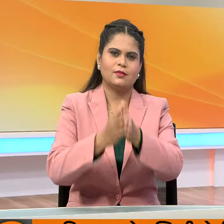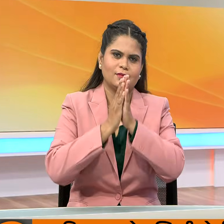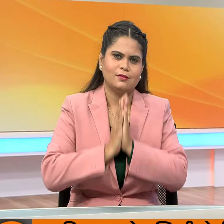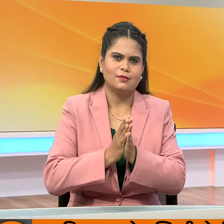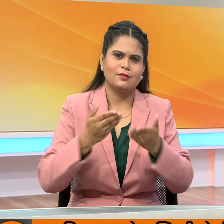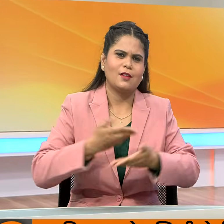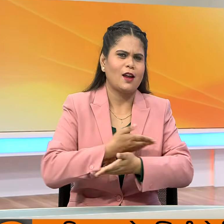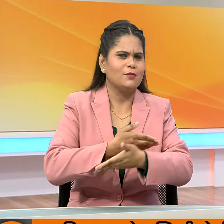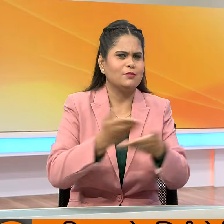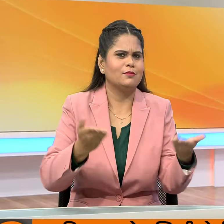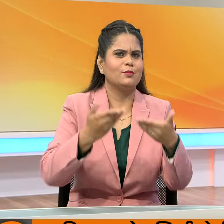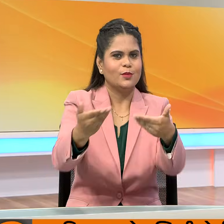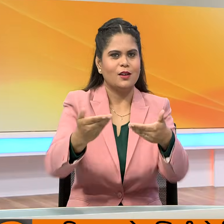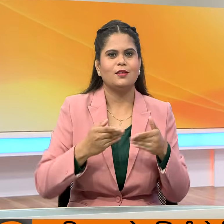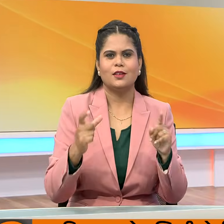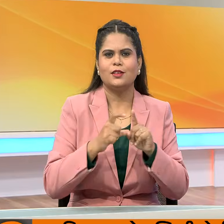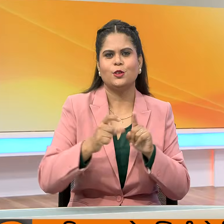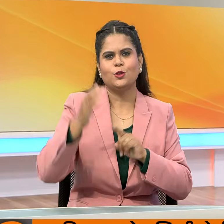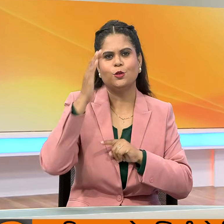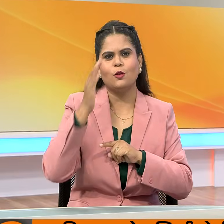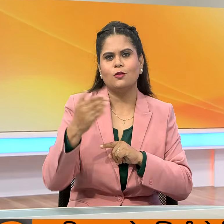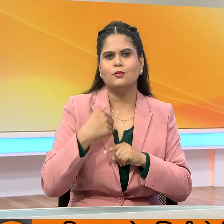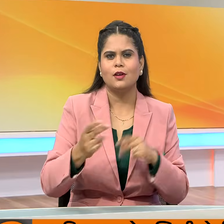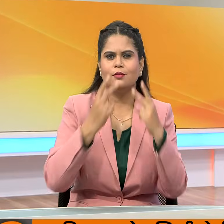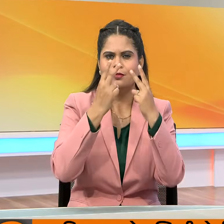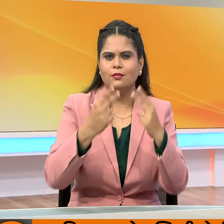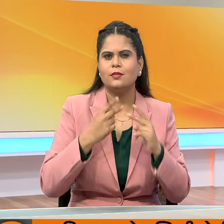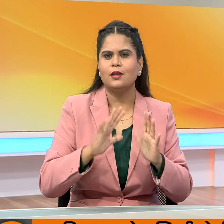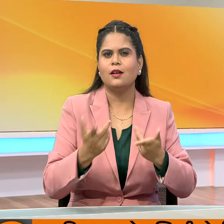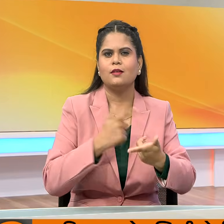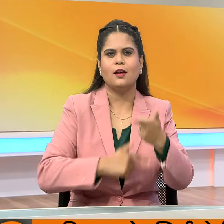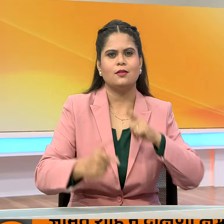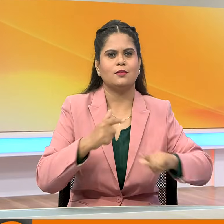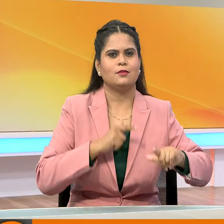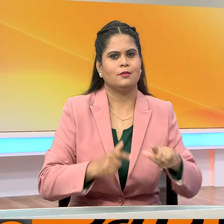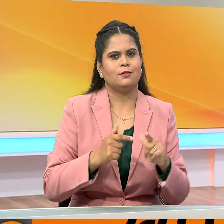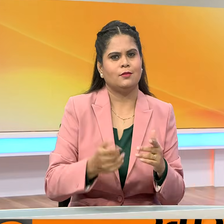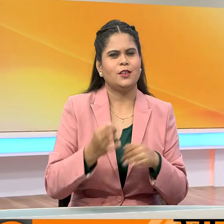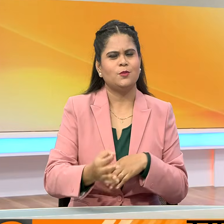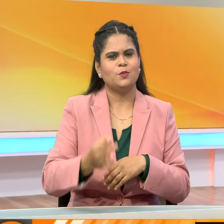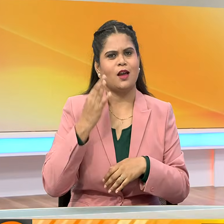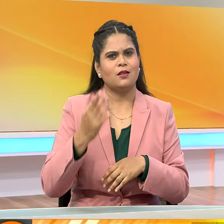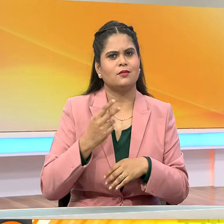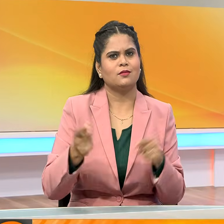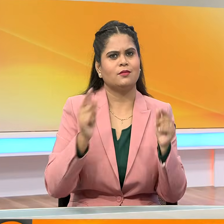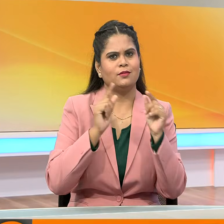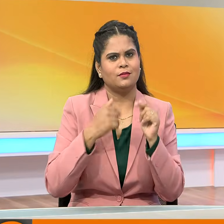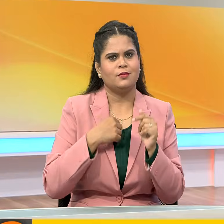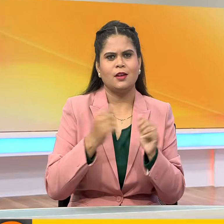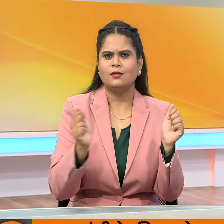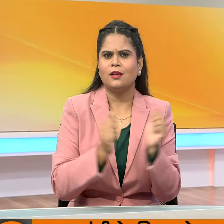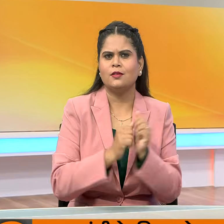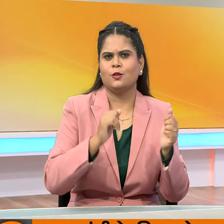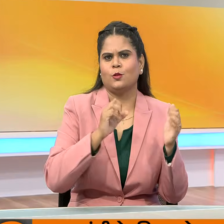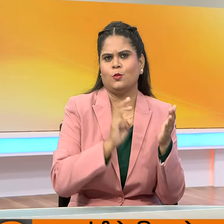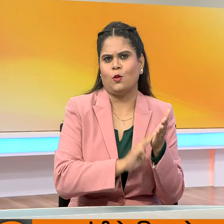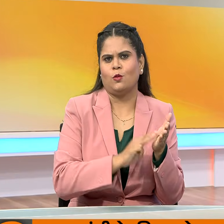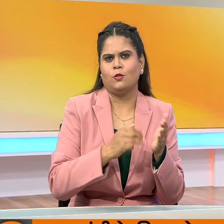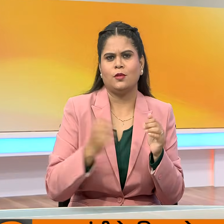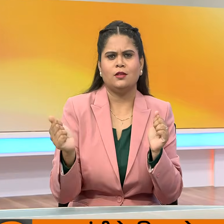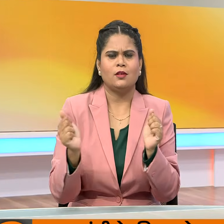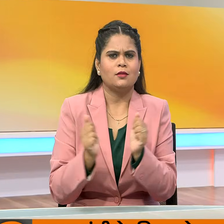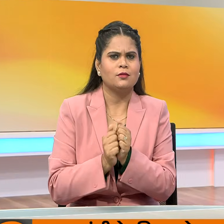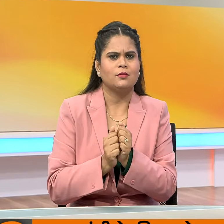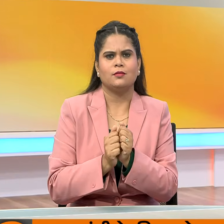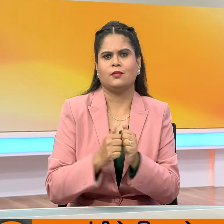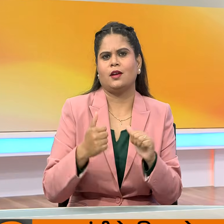नमस्कार, आप सभी का स्वागत डीडी न्यूज़ पर। आप देख रहे हैं सांकेतिक भाषा का हमारा विशेष बुलेटिन। आपके साथ मैं हूं मुकुल शर्मा, मेरे साथ मौजूद है